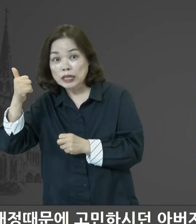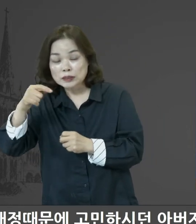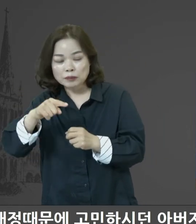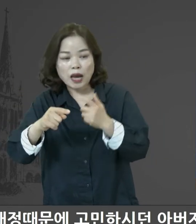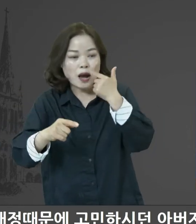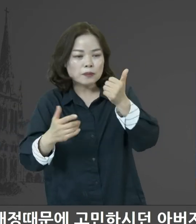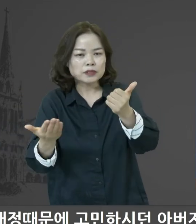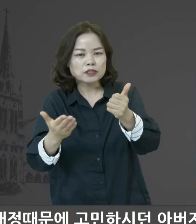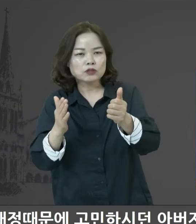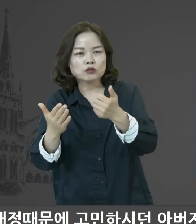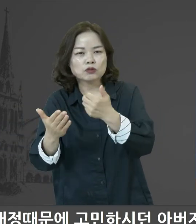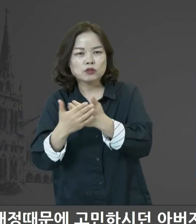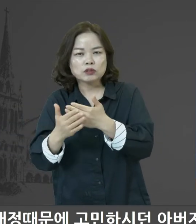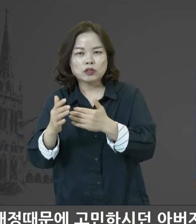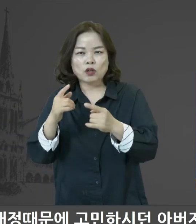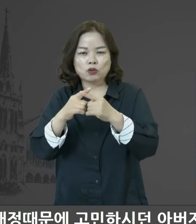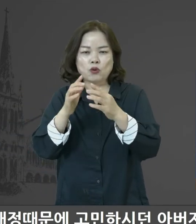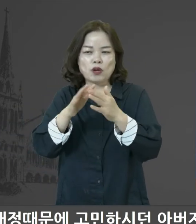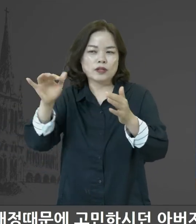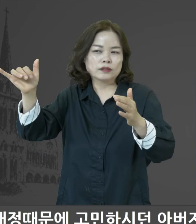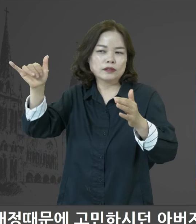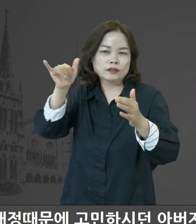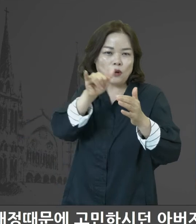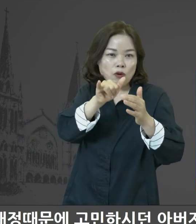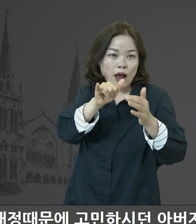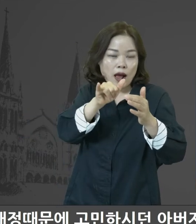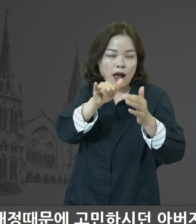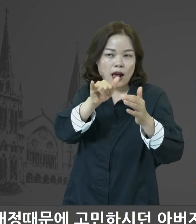아버지가 교회에서 온 전화를 받는 걸 보았습니다.